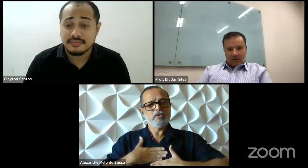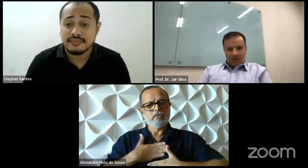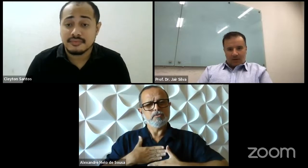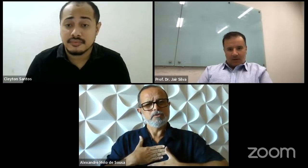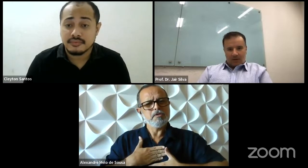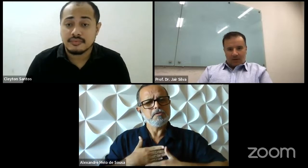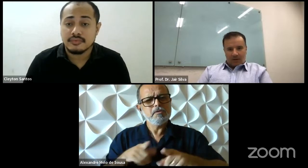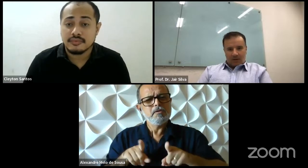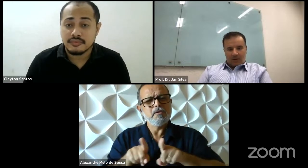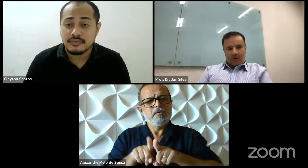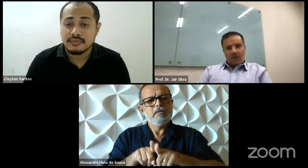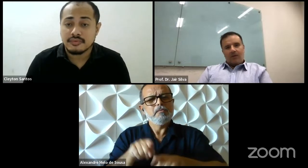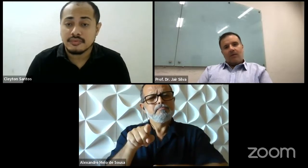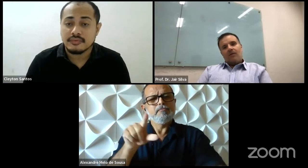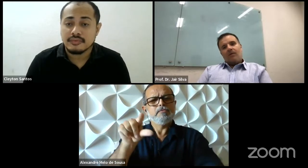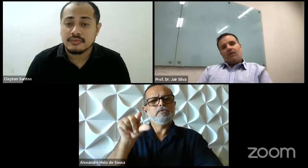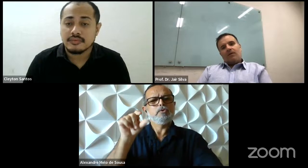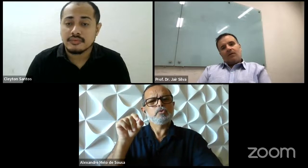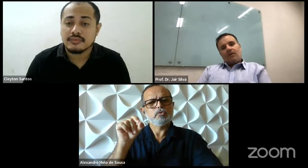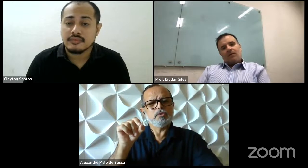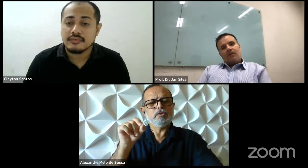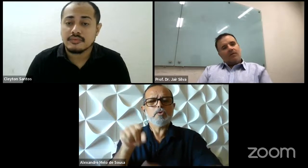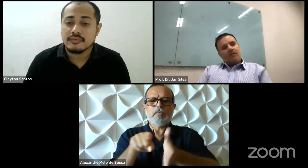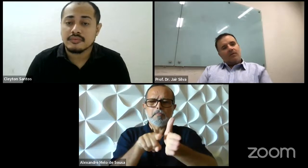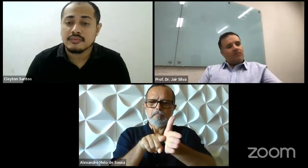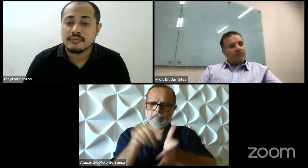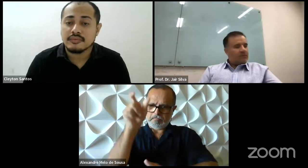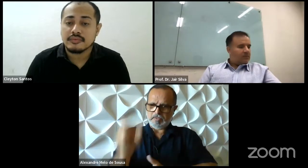Também sobre o embasamento teórico, né?